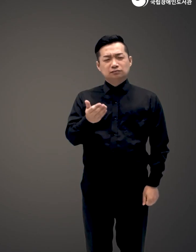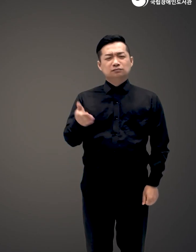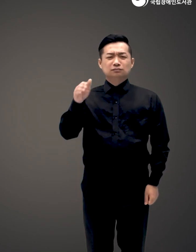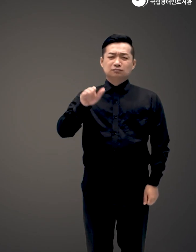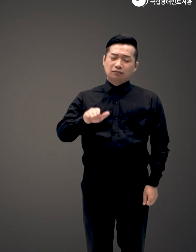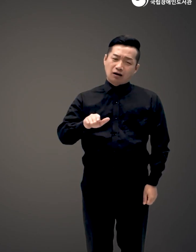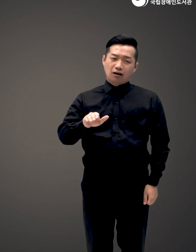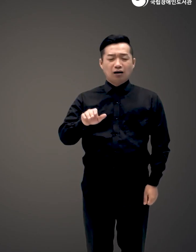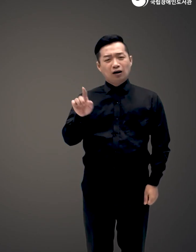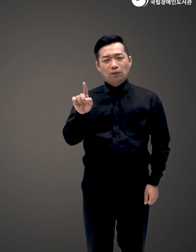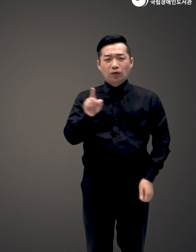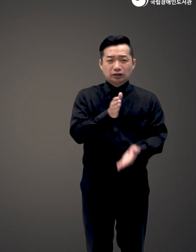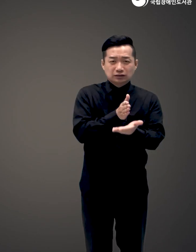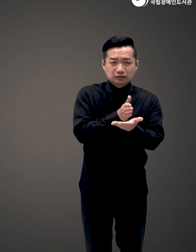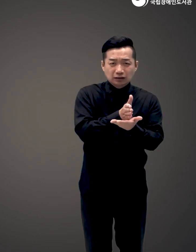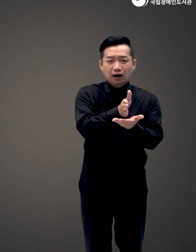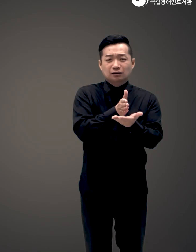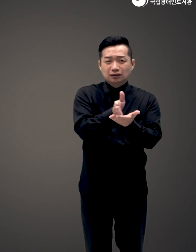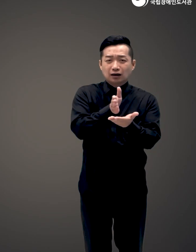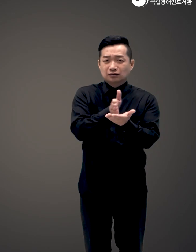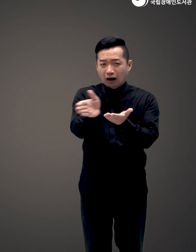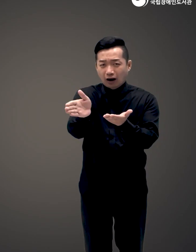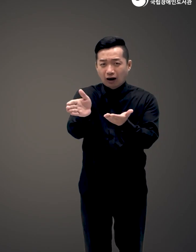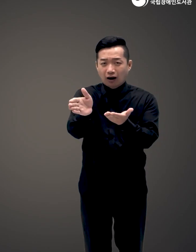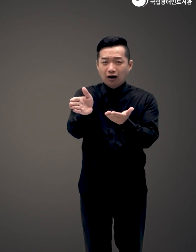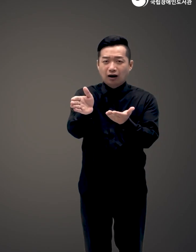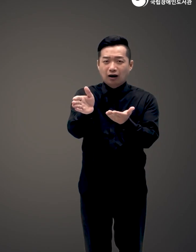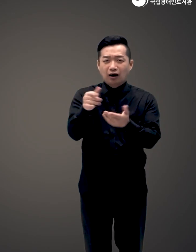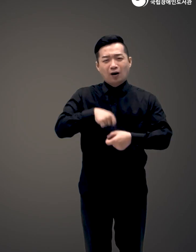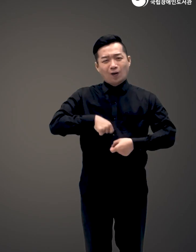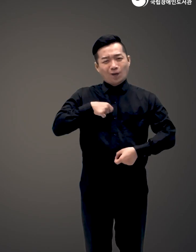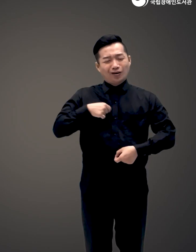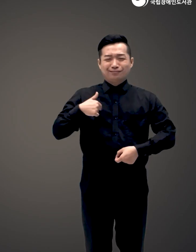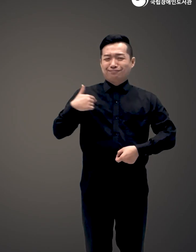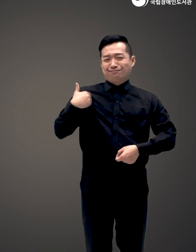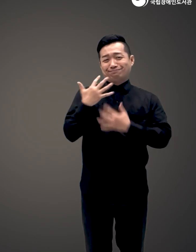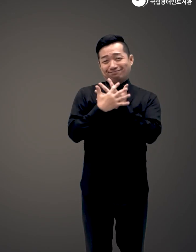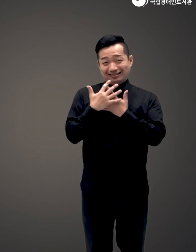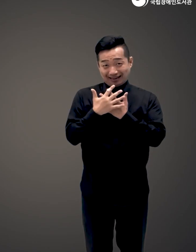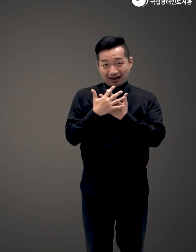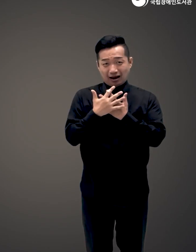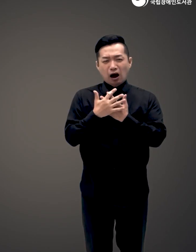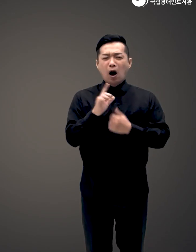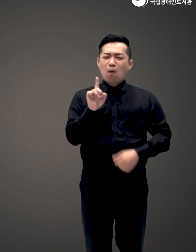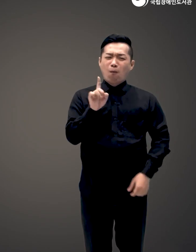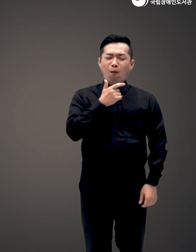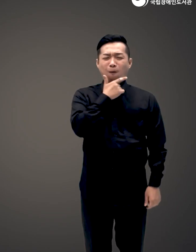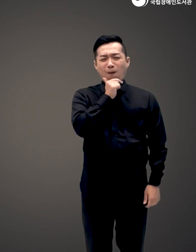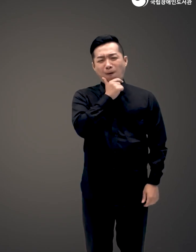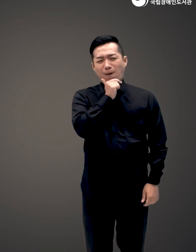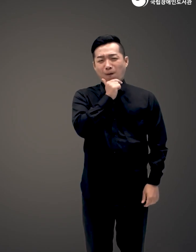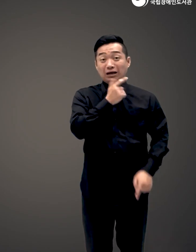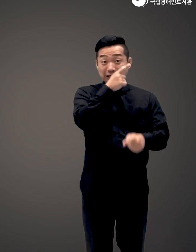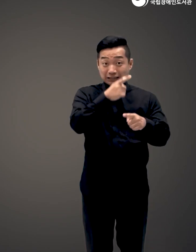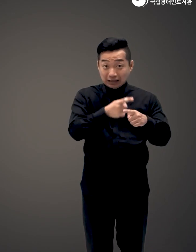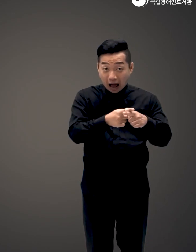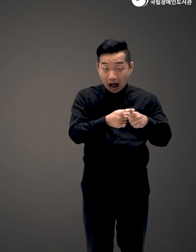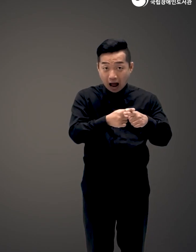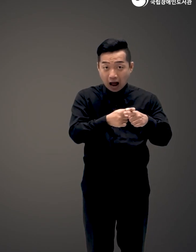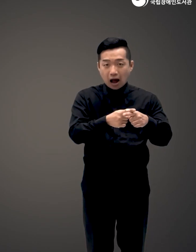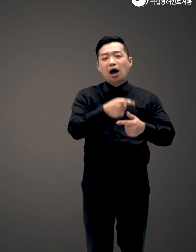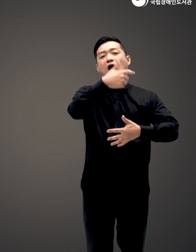근데 그게 뭐 어떤 장르가 될지는 사실은 그거는 잘 몰랐어요. 뭐여야 할까 이렇게